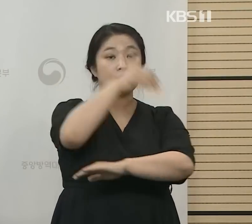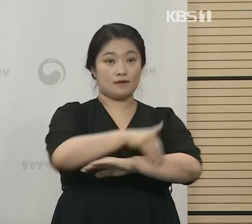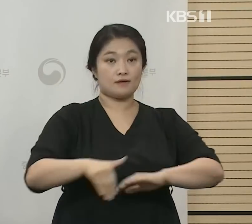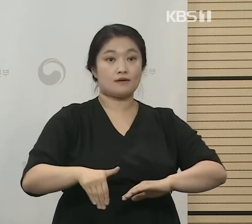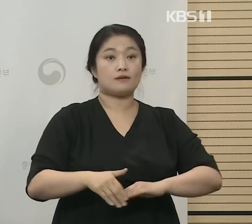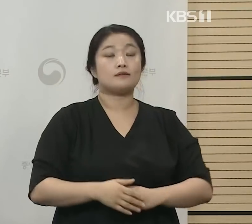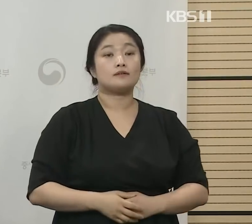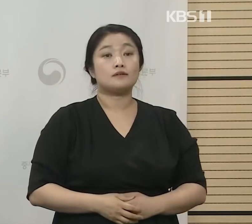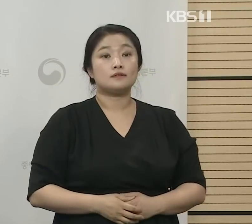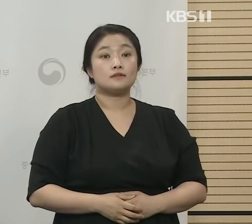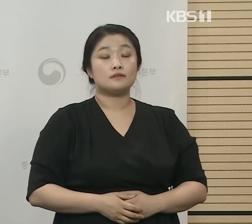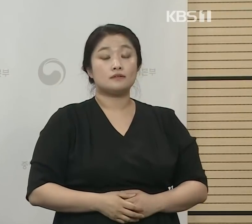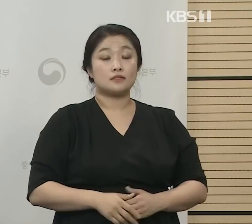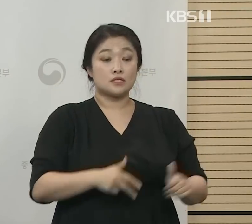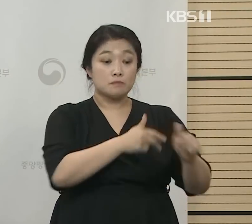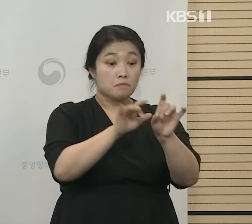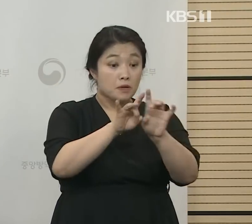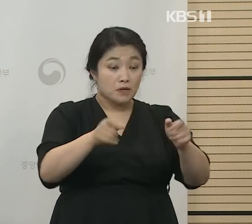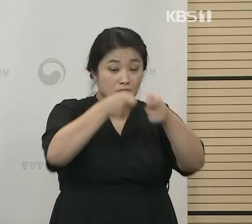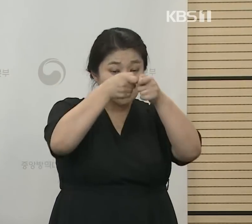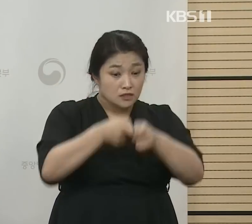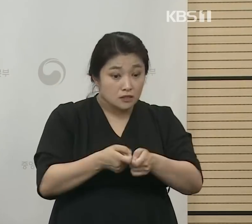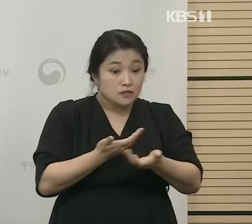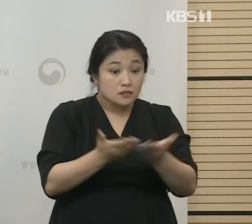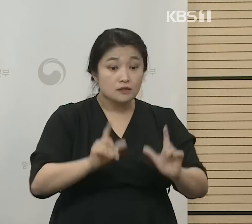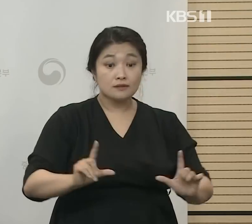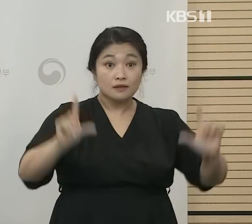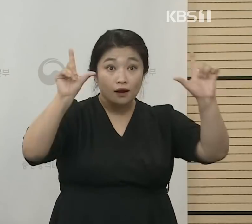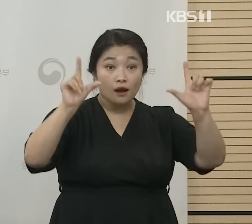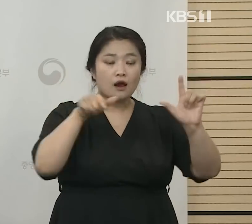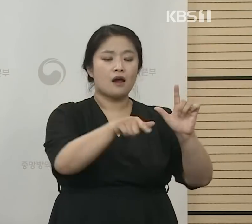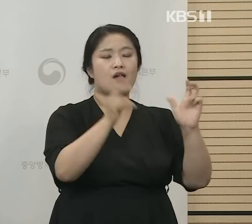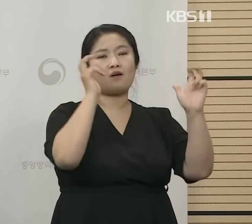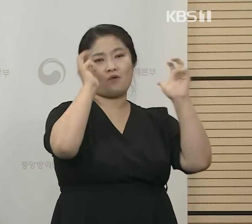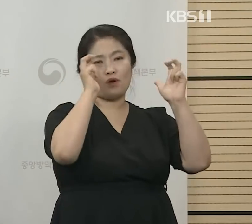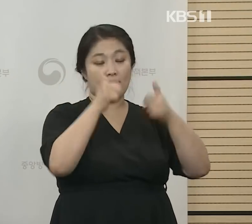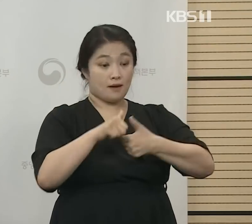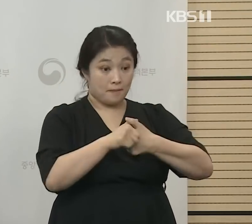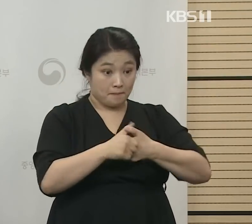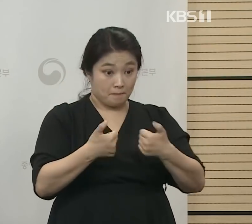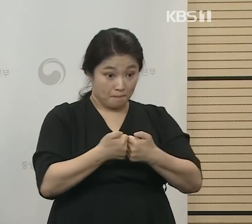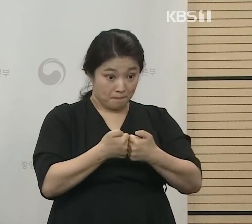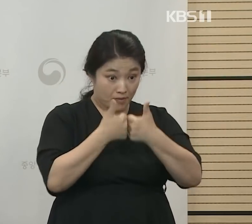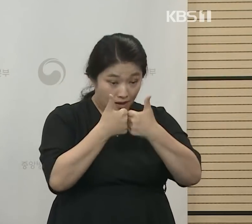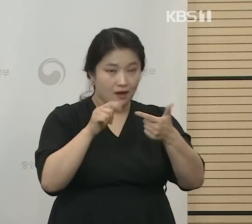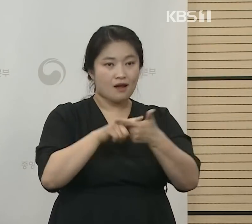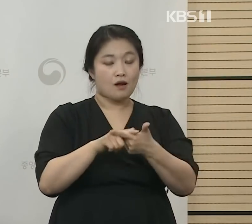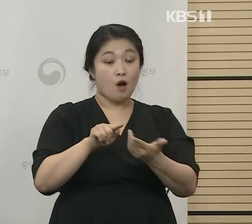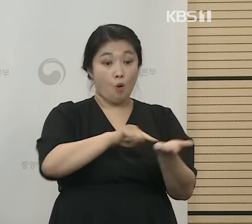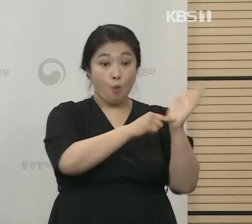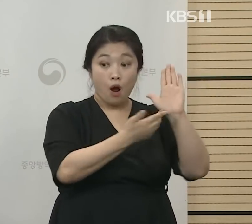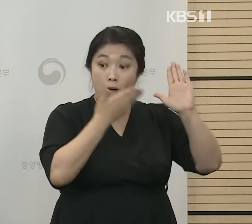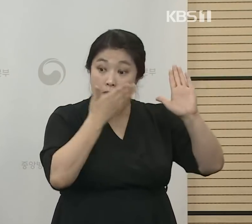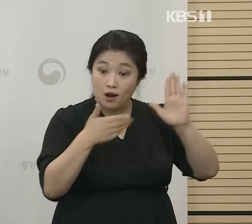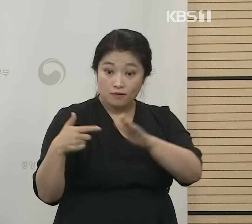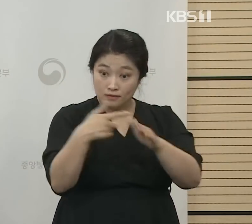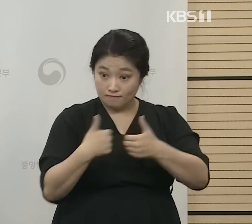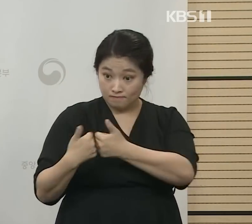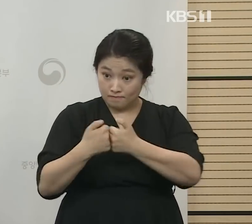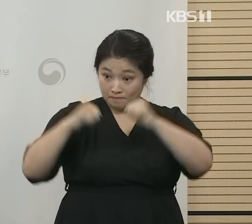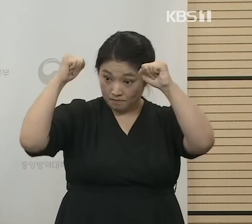예정입니다. 백신별 세부적인 공급 일정은 제약사와 협의되는 대로 공개 가능한 범위